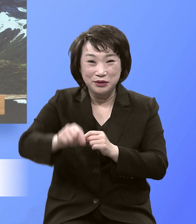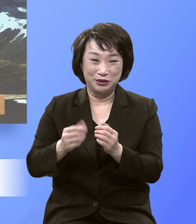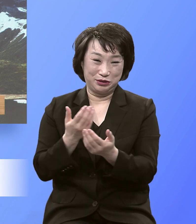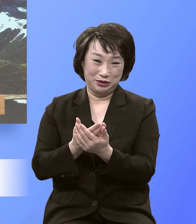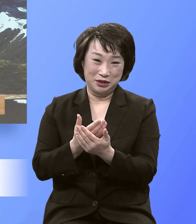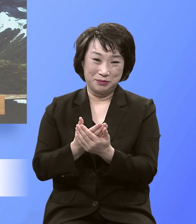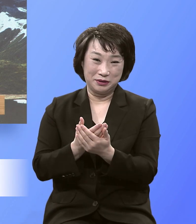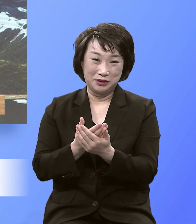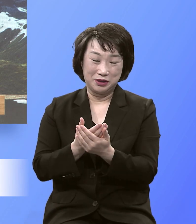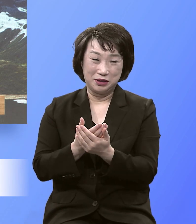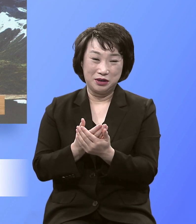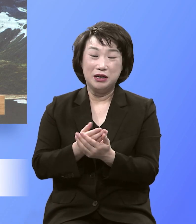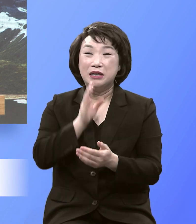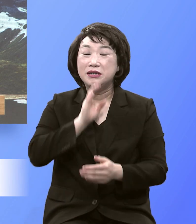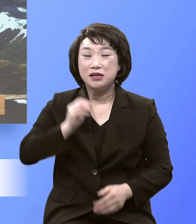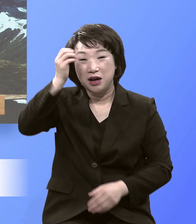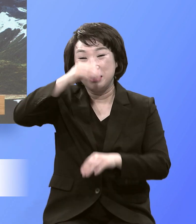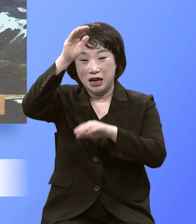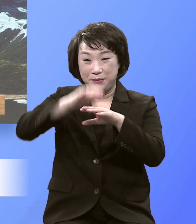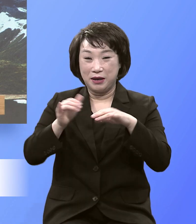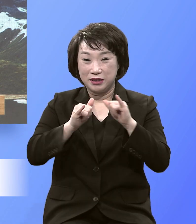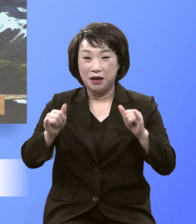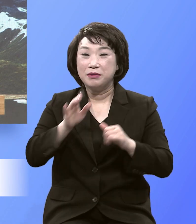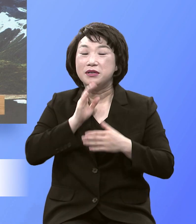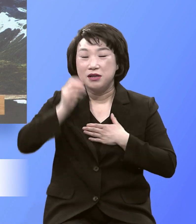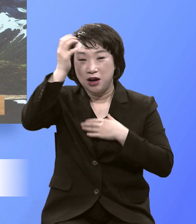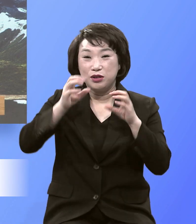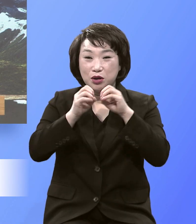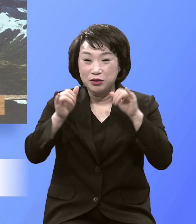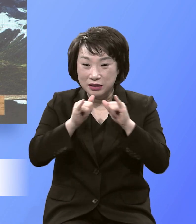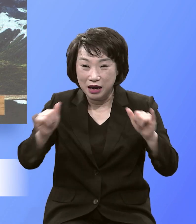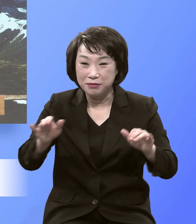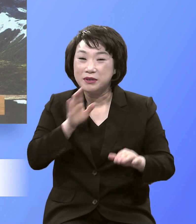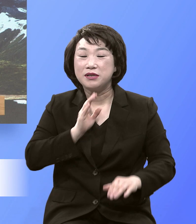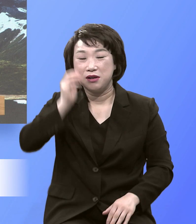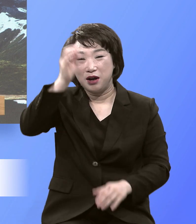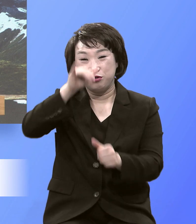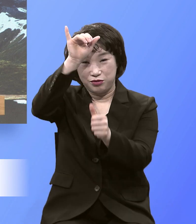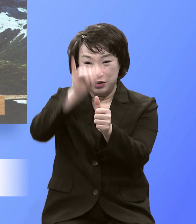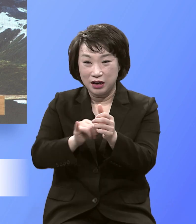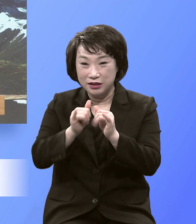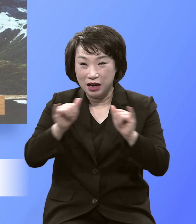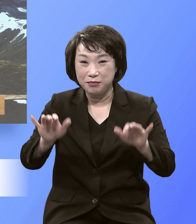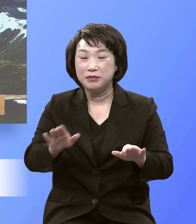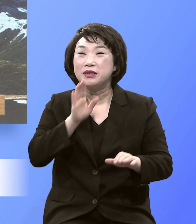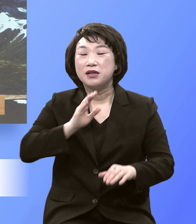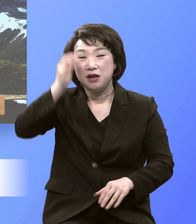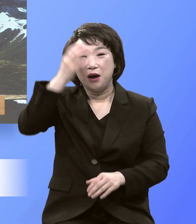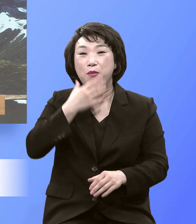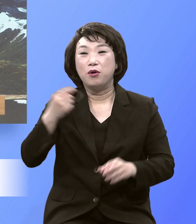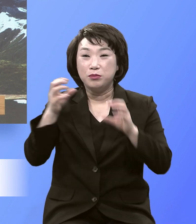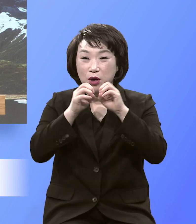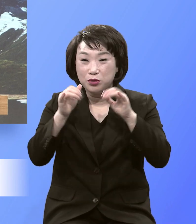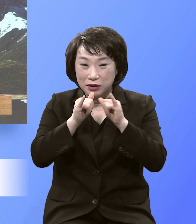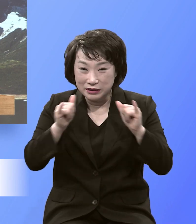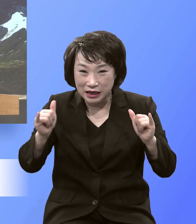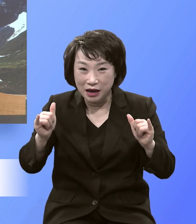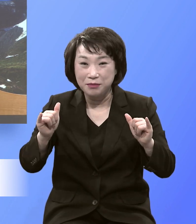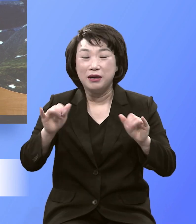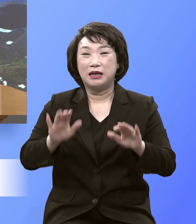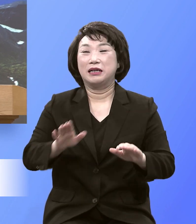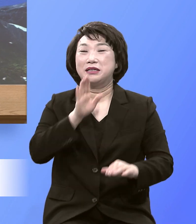하옵소서. 신령한 예배자, 신령한 전도자, 신령한 충성자, 신령한 복음